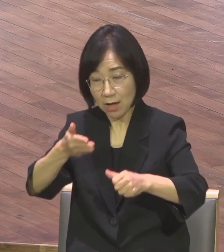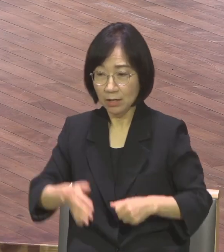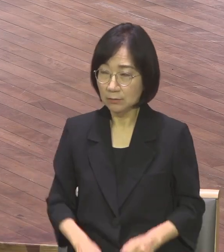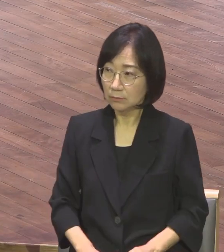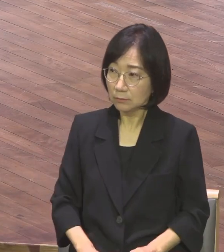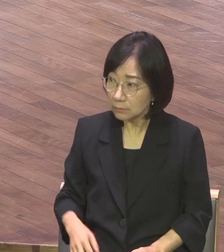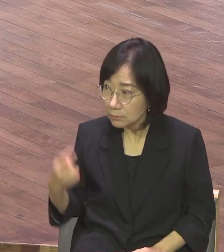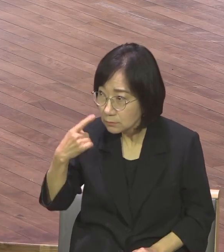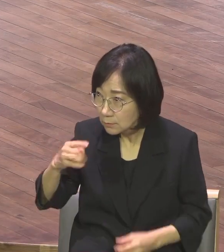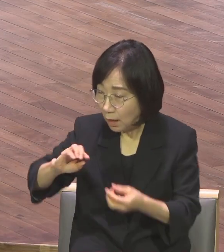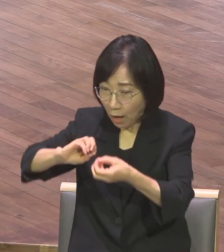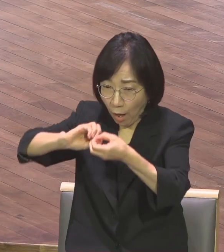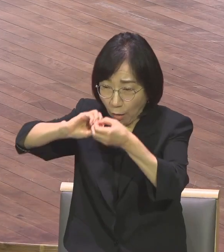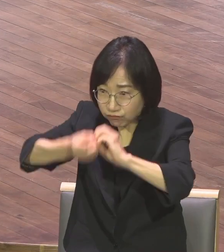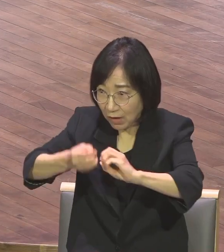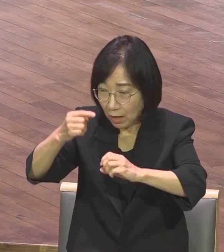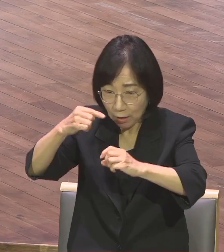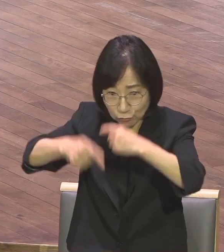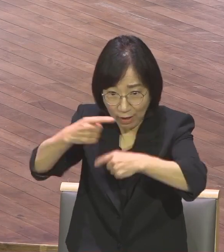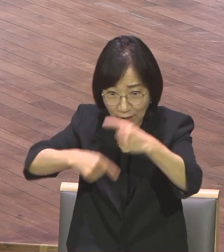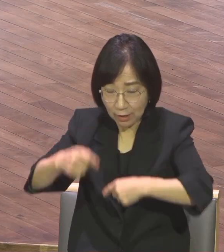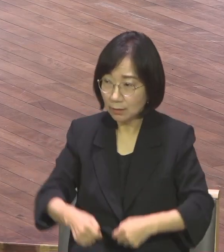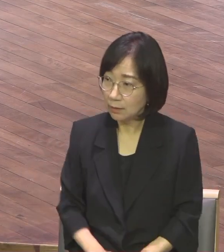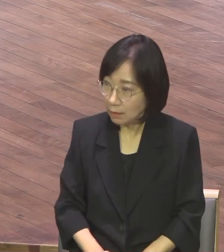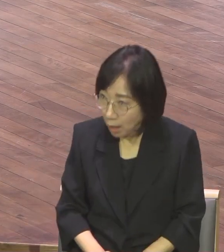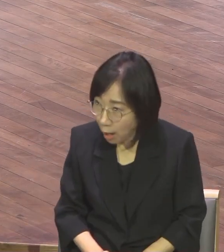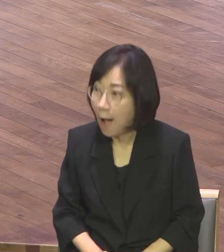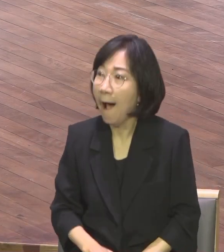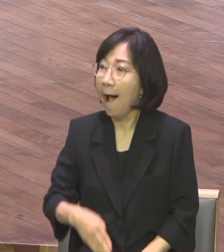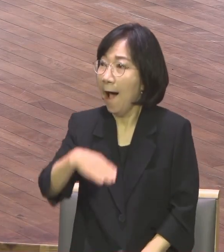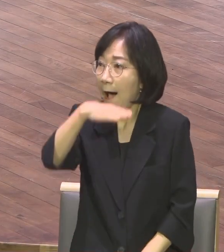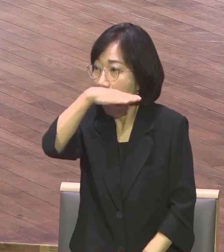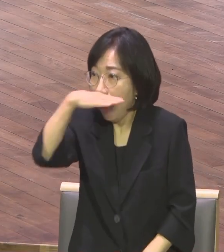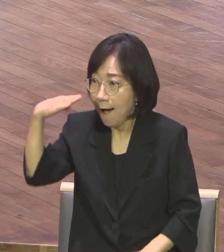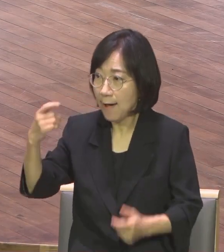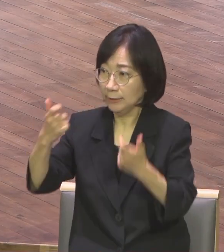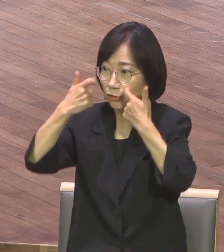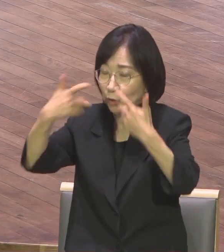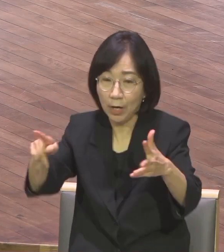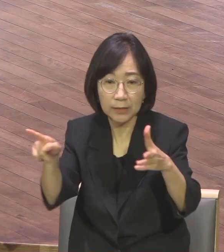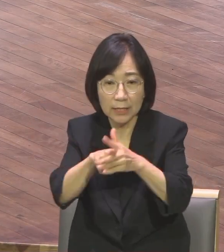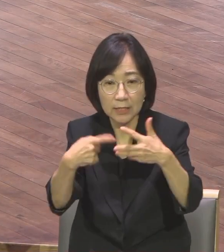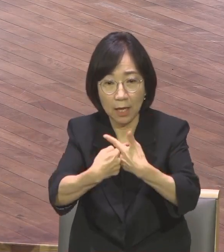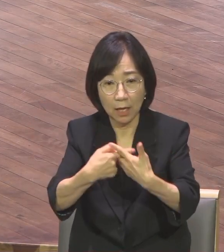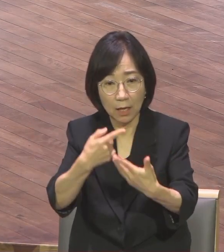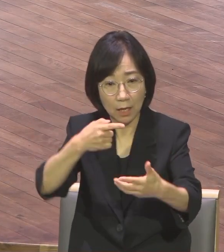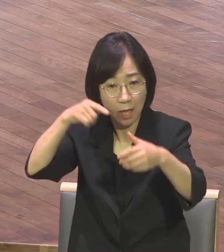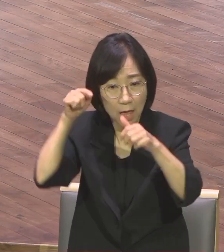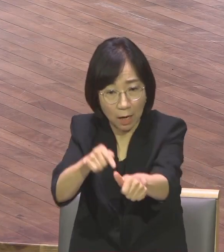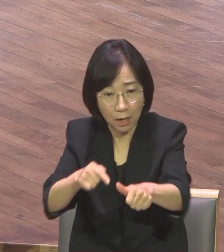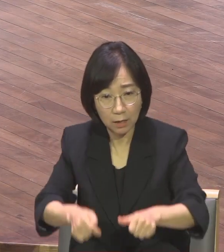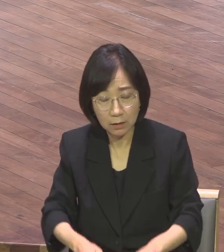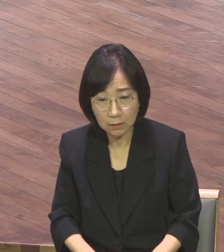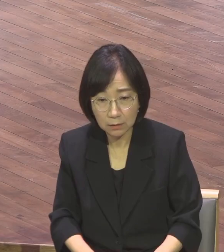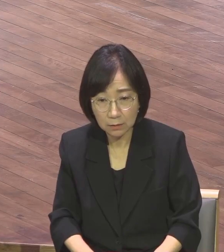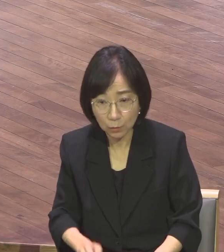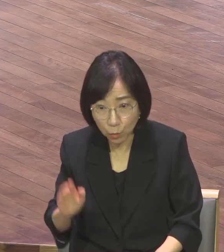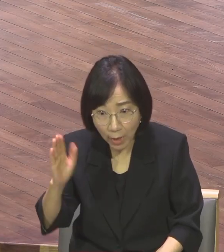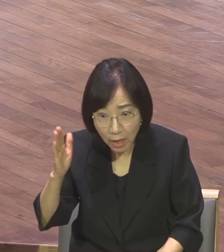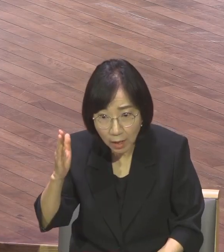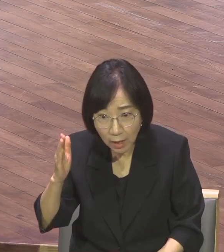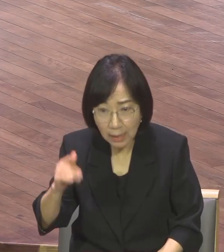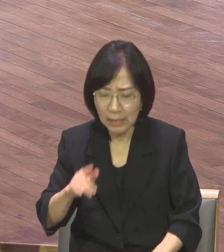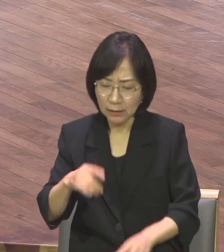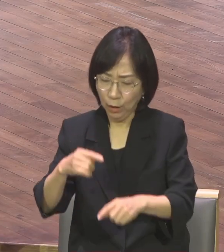이건 진짜 오해를 불러일으키는 말이지요. 어떻게 개떡같이 말해놓고 찰떡같이 믿습니까? 말 자체가 안